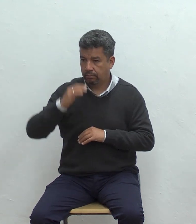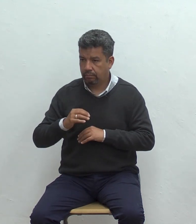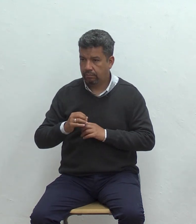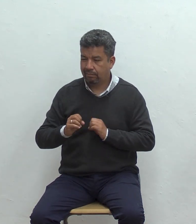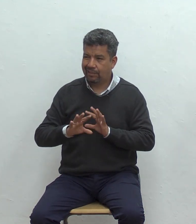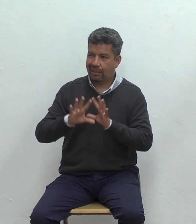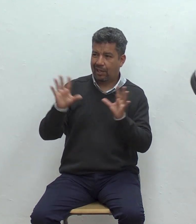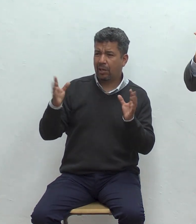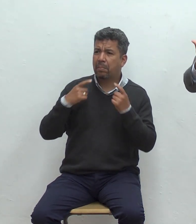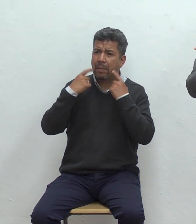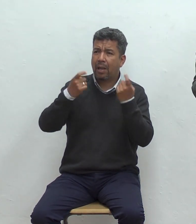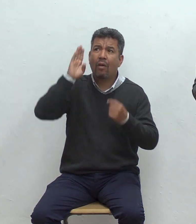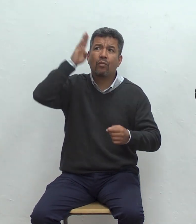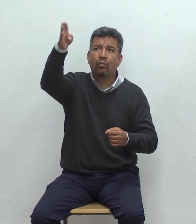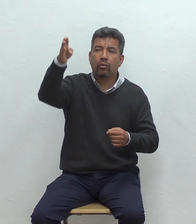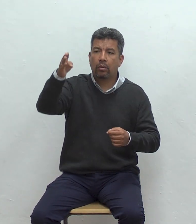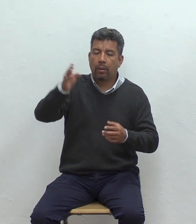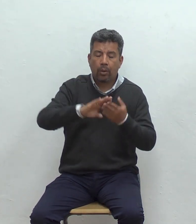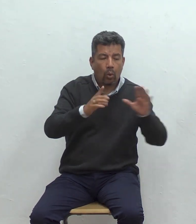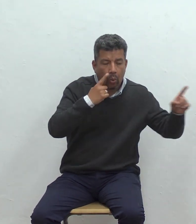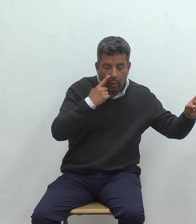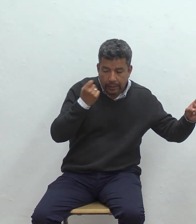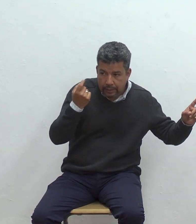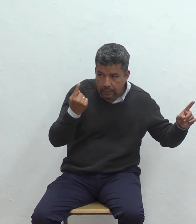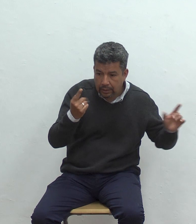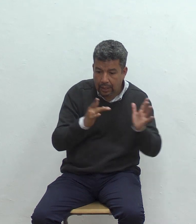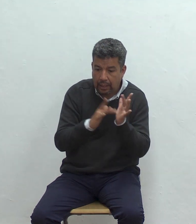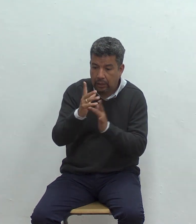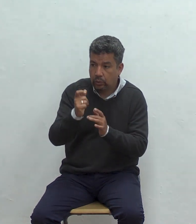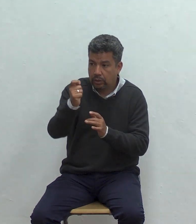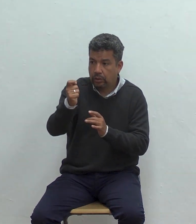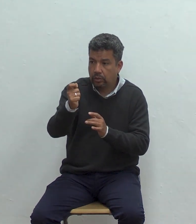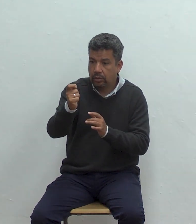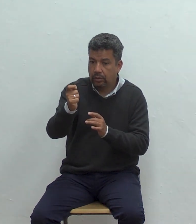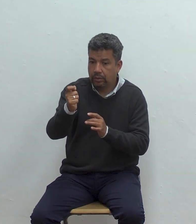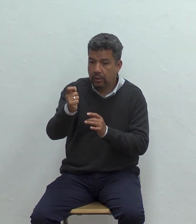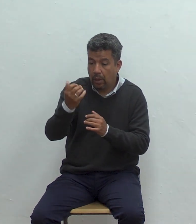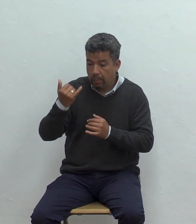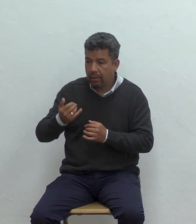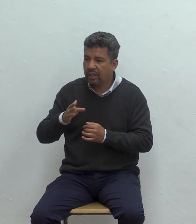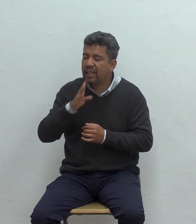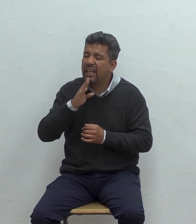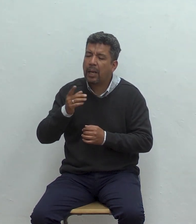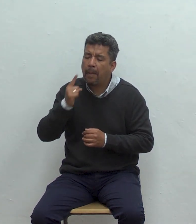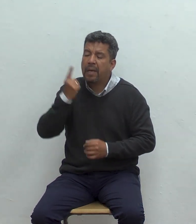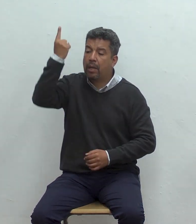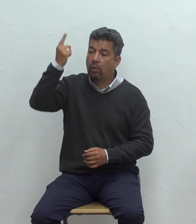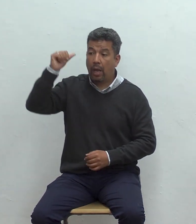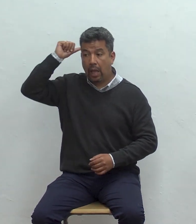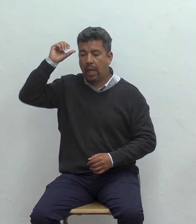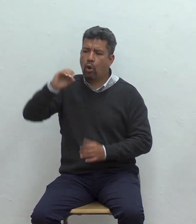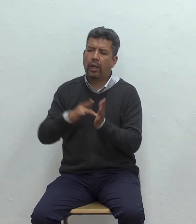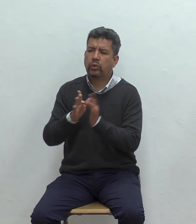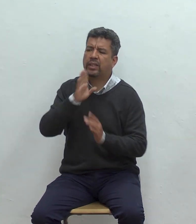Claro, pero es que mis pecados futuros, pero entienda, Jesucristo Él existe. ¿Quién existe primero? ¿Adán